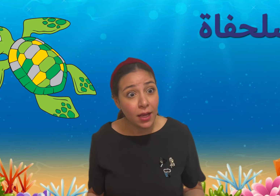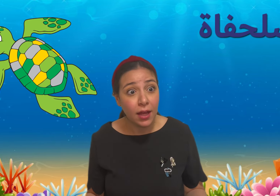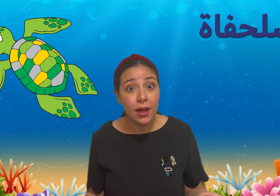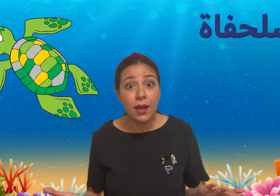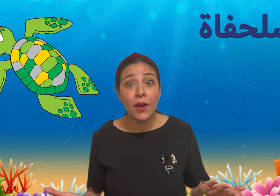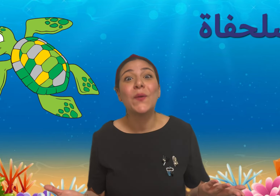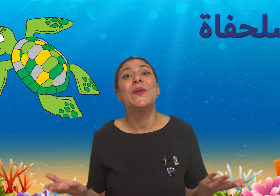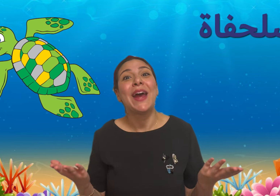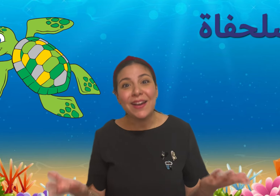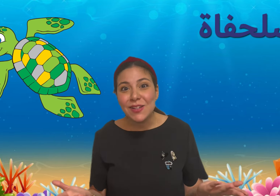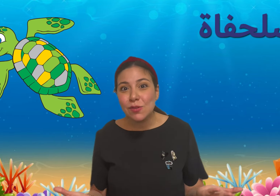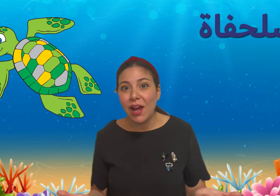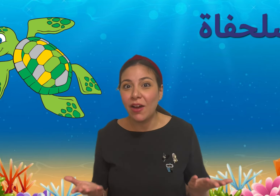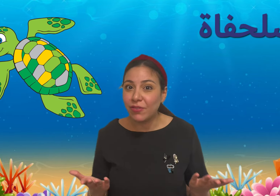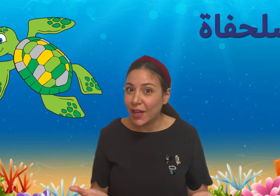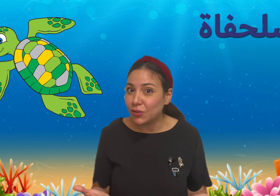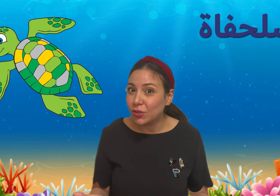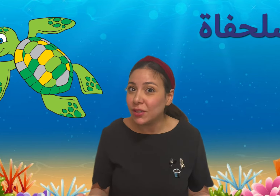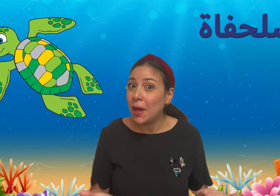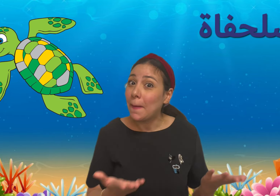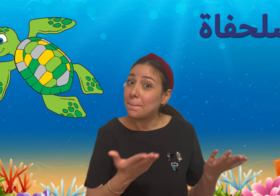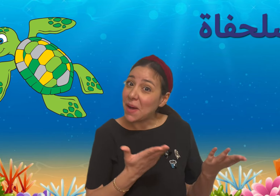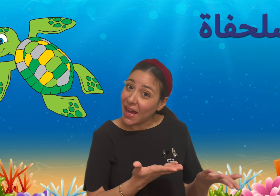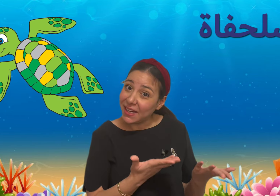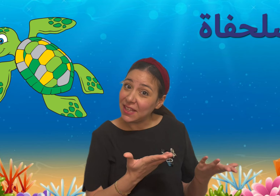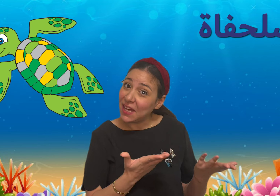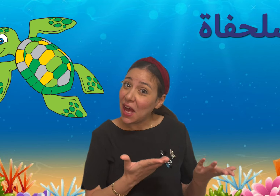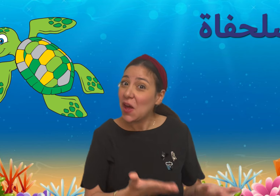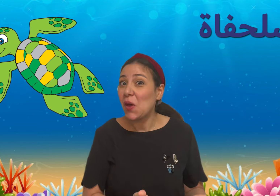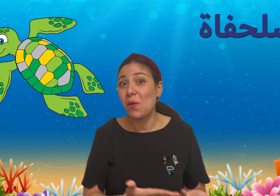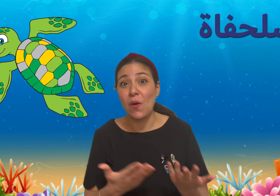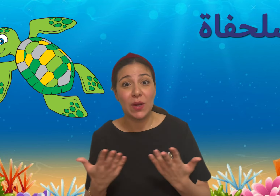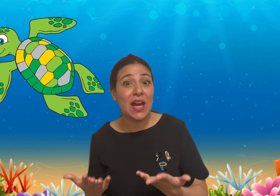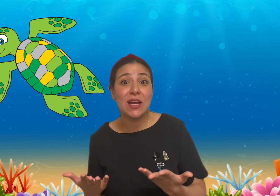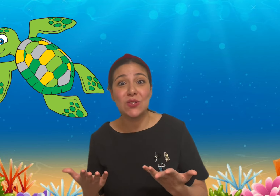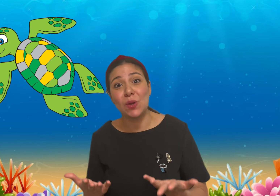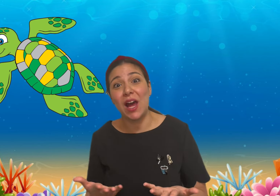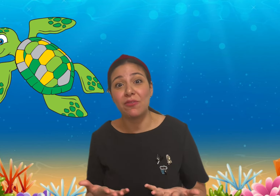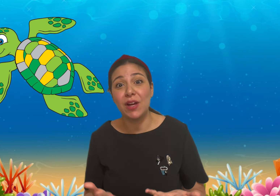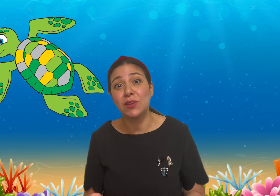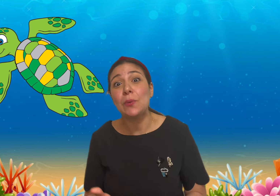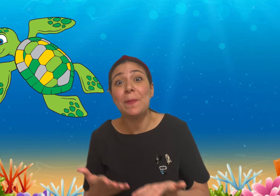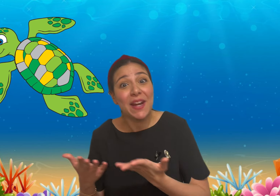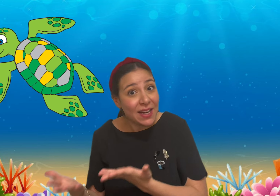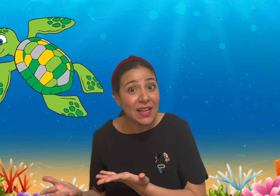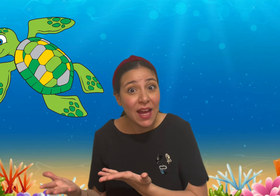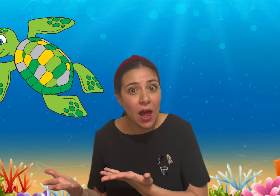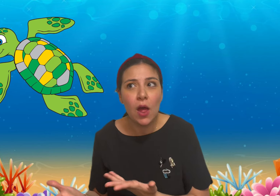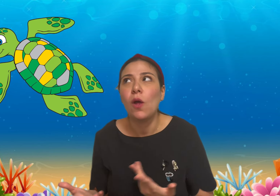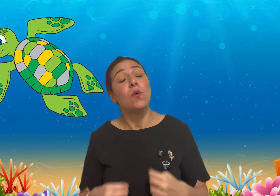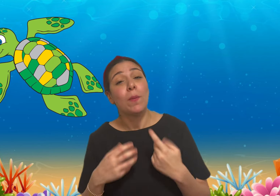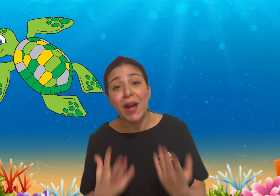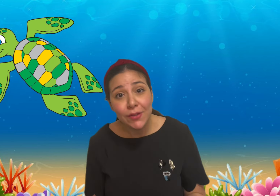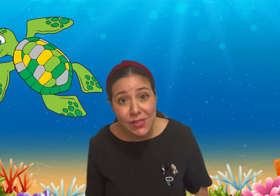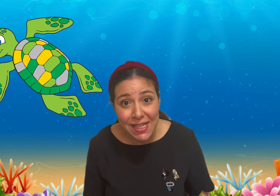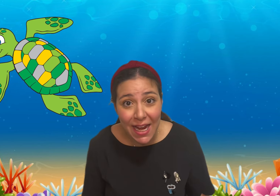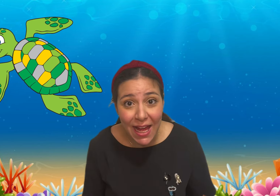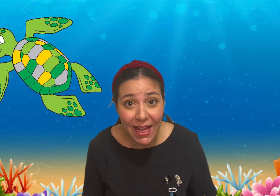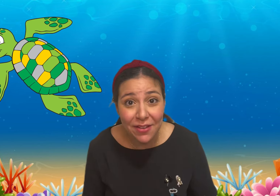هناك سلحفات بحرية وهناك سلحفات برية وبعض السلاحف